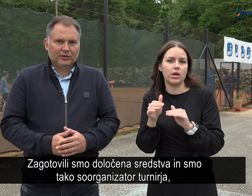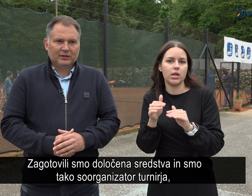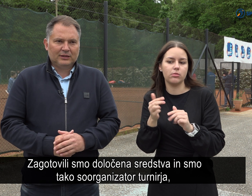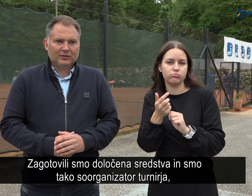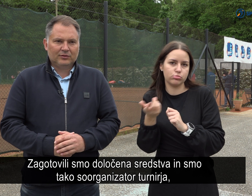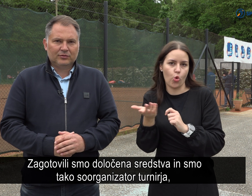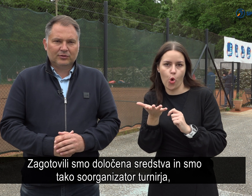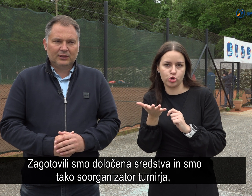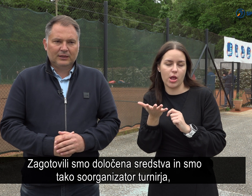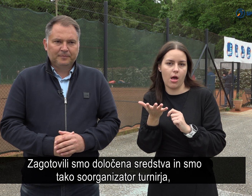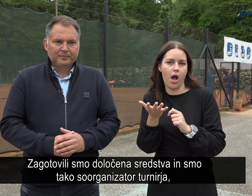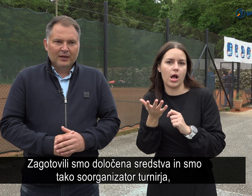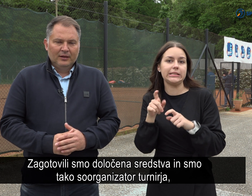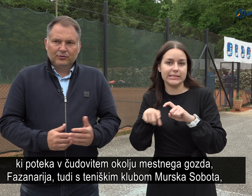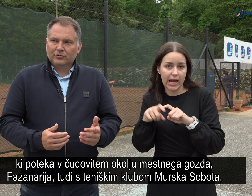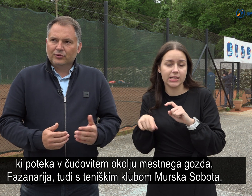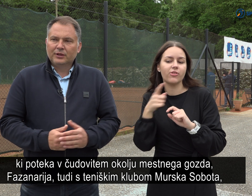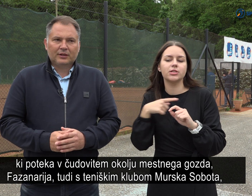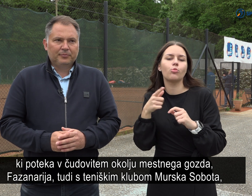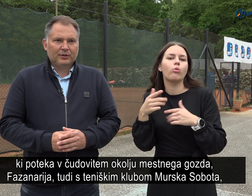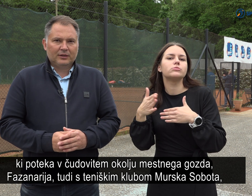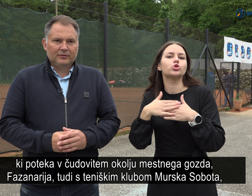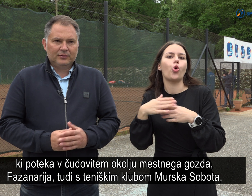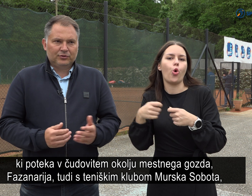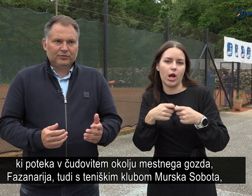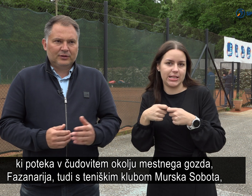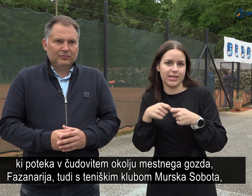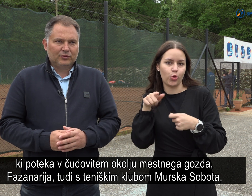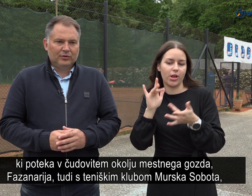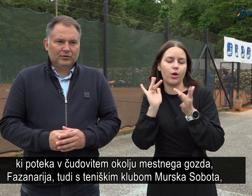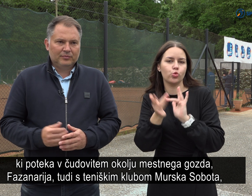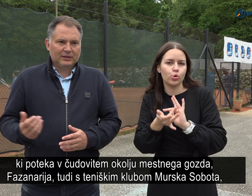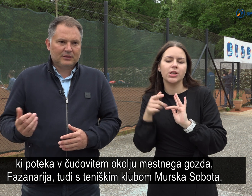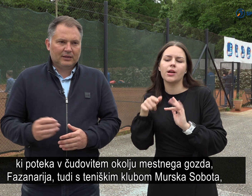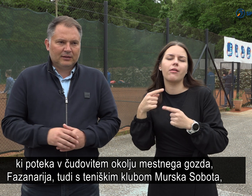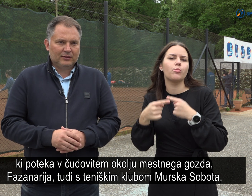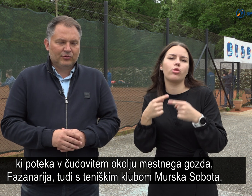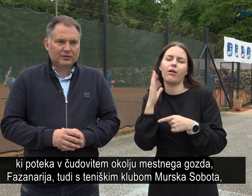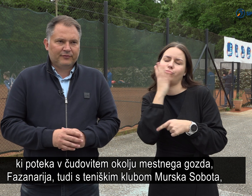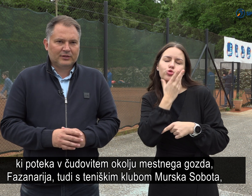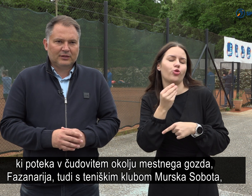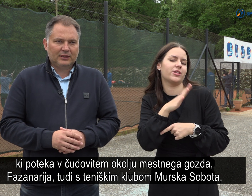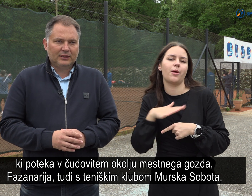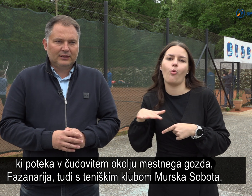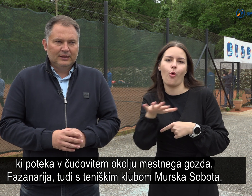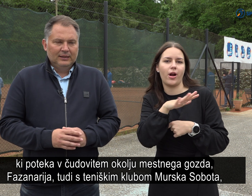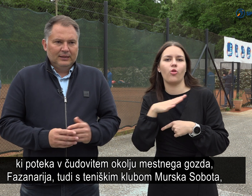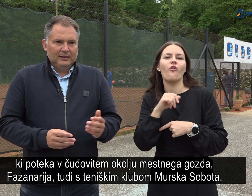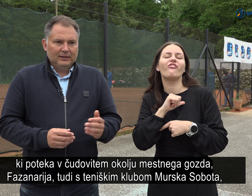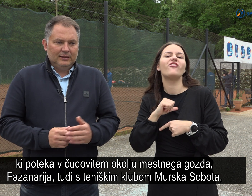tako soorganizator turnirja, ki poteka v čudovitem okolju mestnega gozda